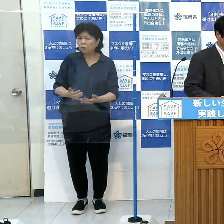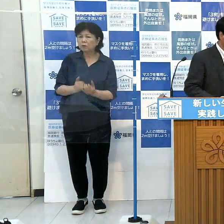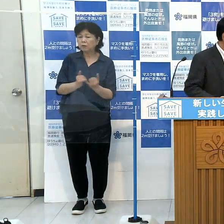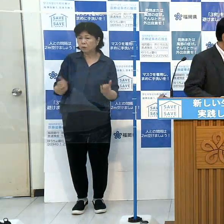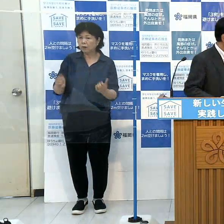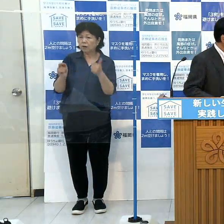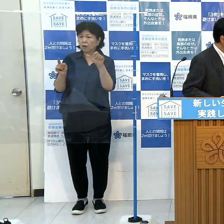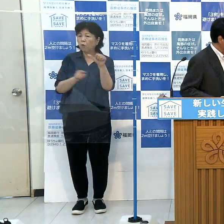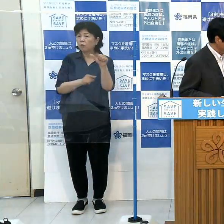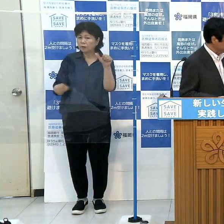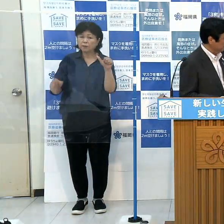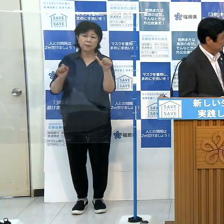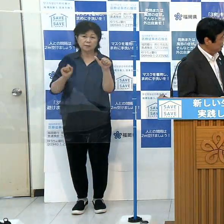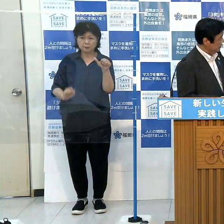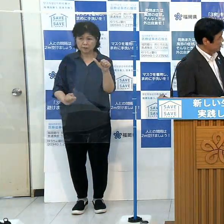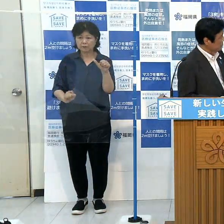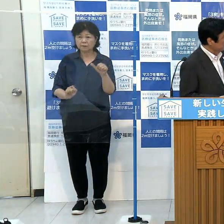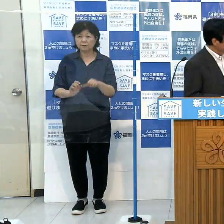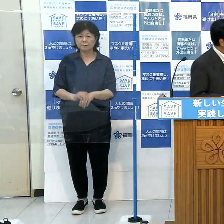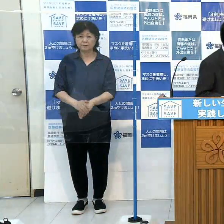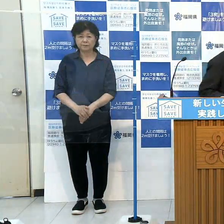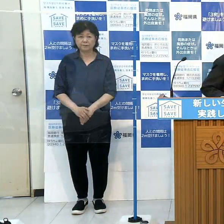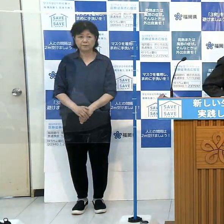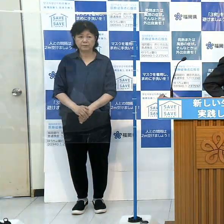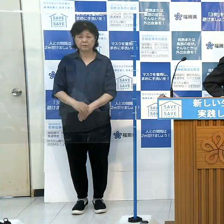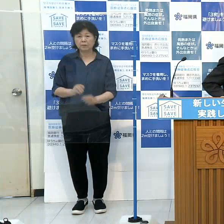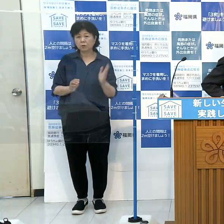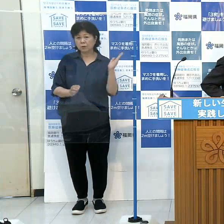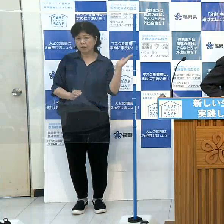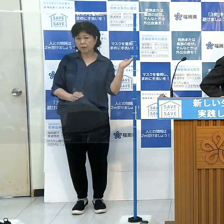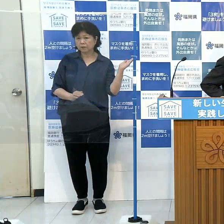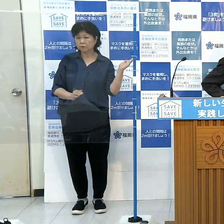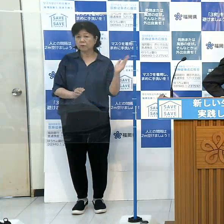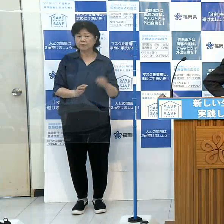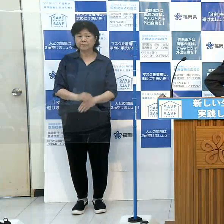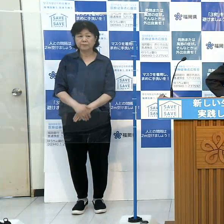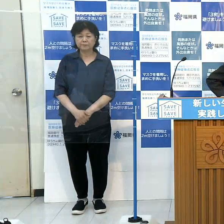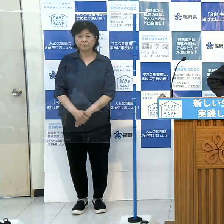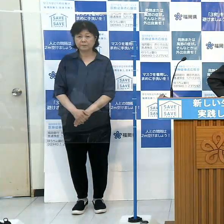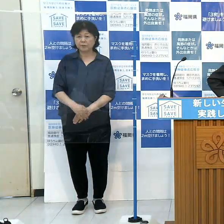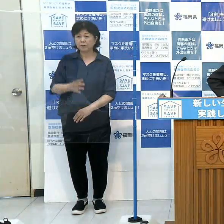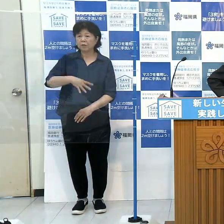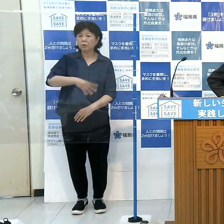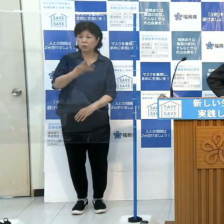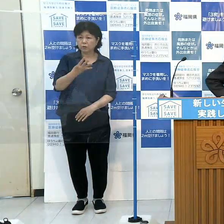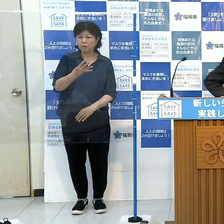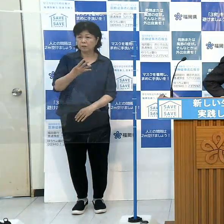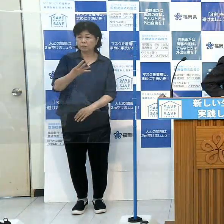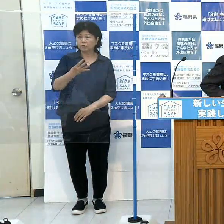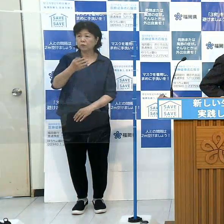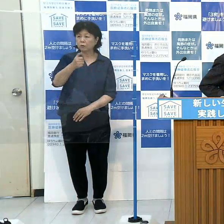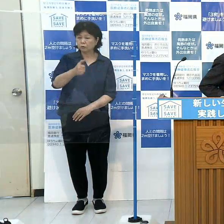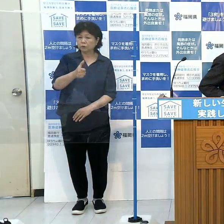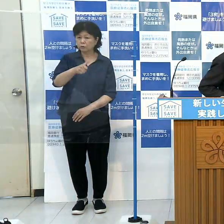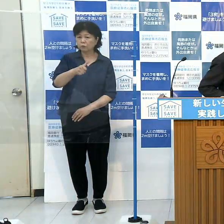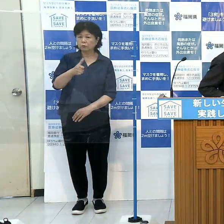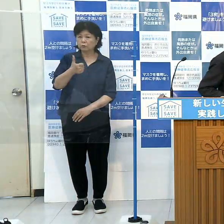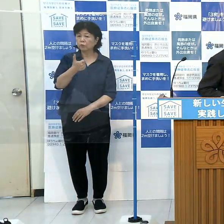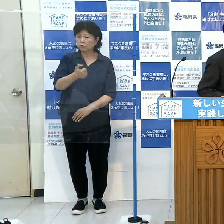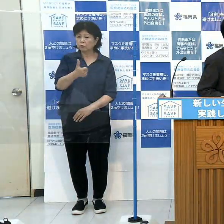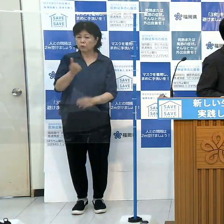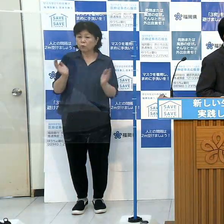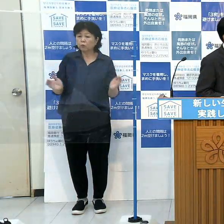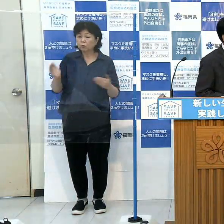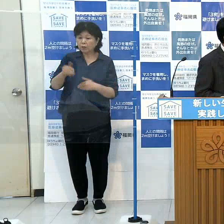名ということになってございます。ここにございますように455室の中で今